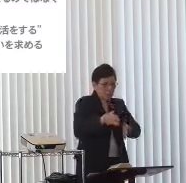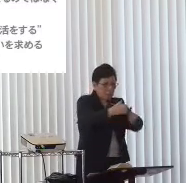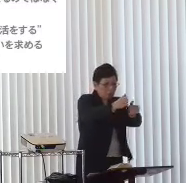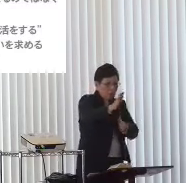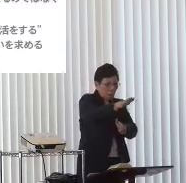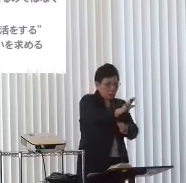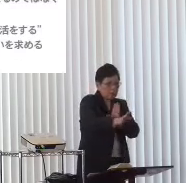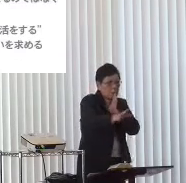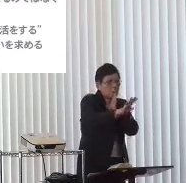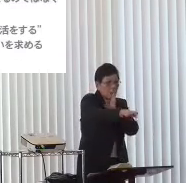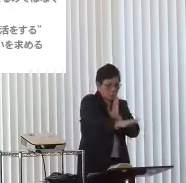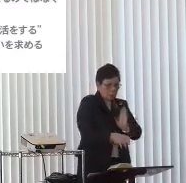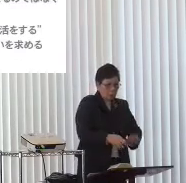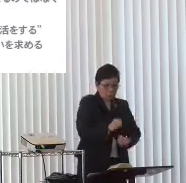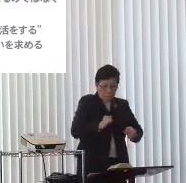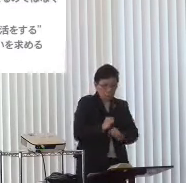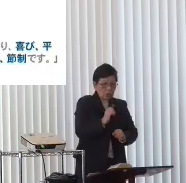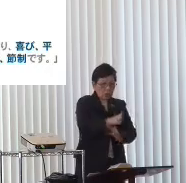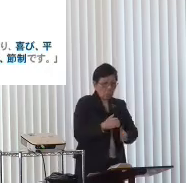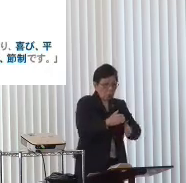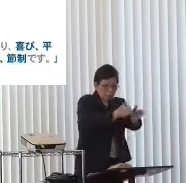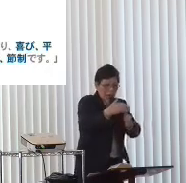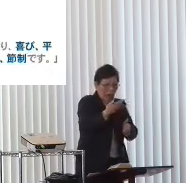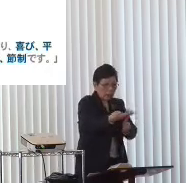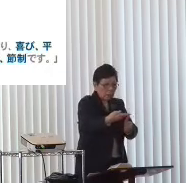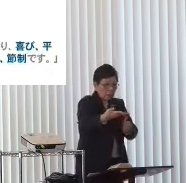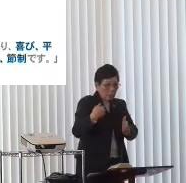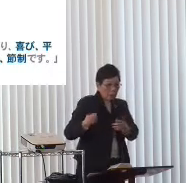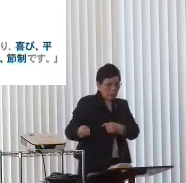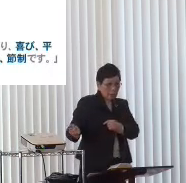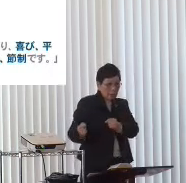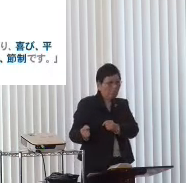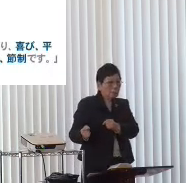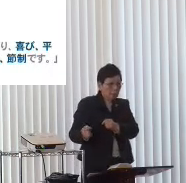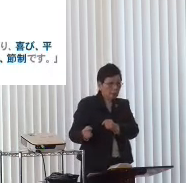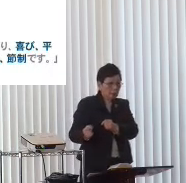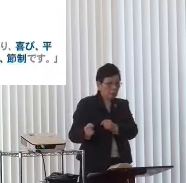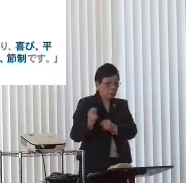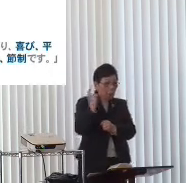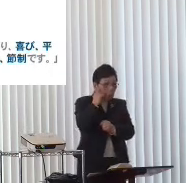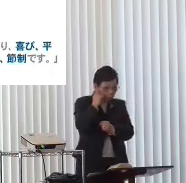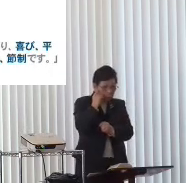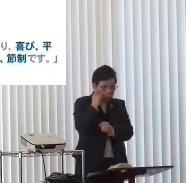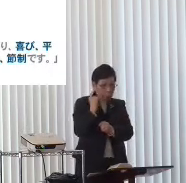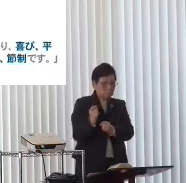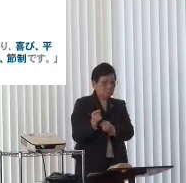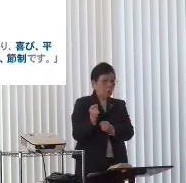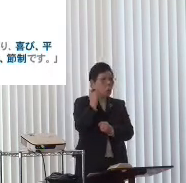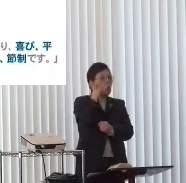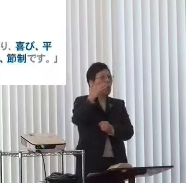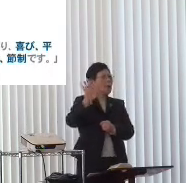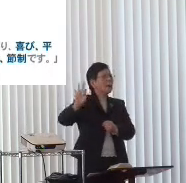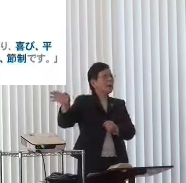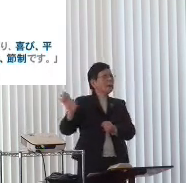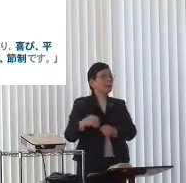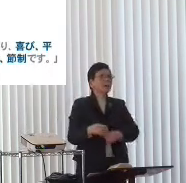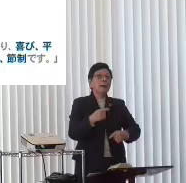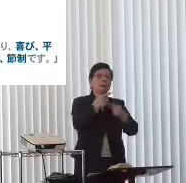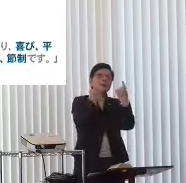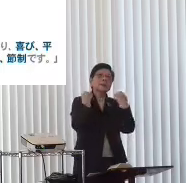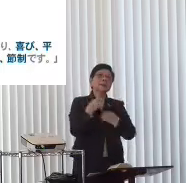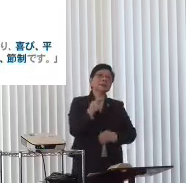掲げることのできることじゃない、言葉じゃないかと思います。そしてその次にパウロはあらゆる良い技を行って実を結びなさいと言っています